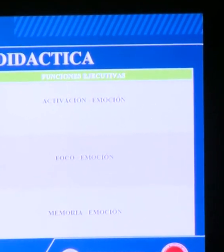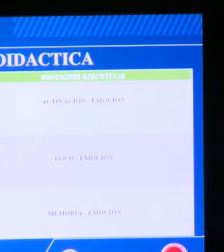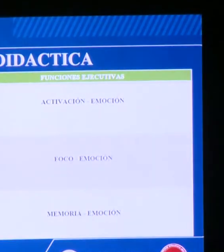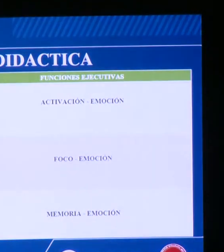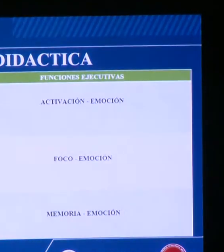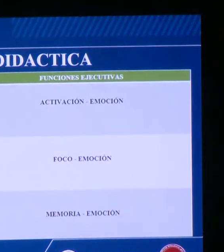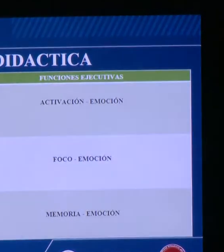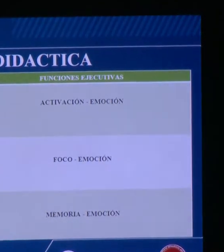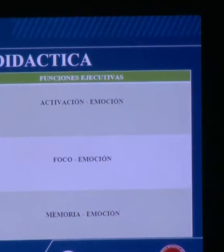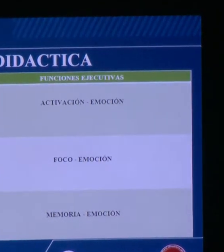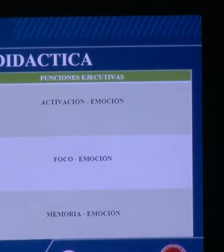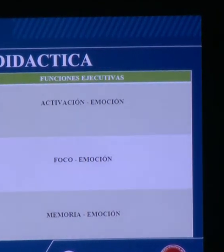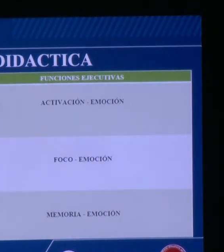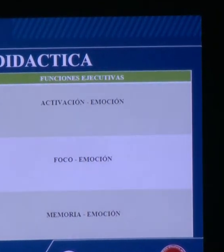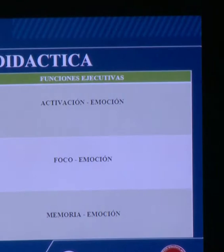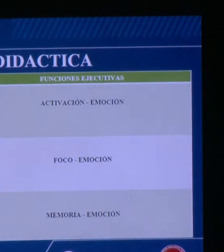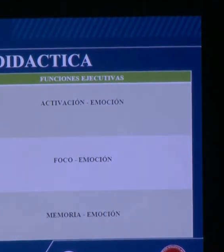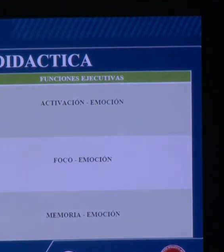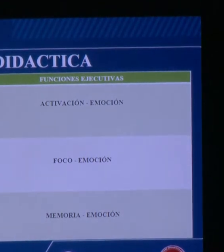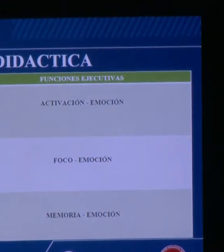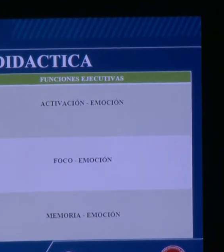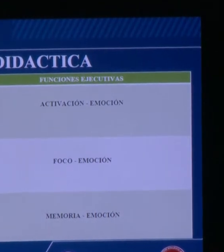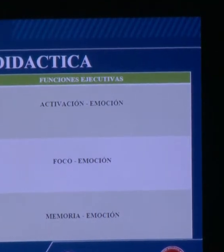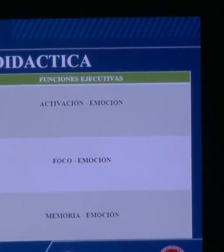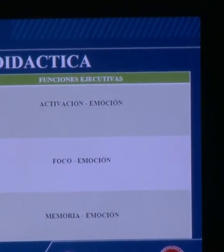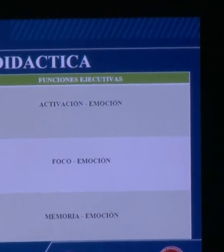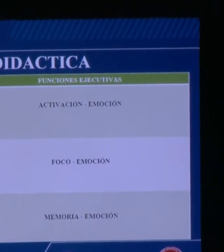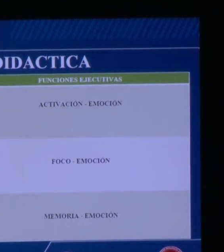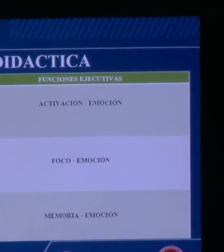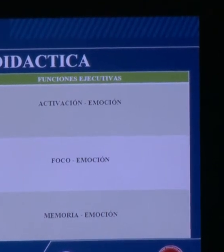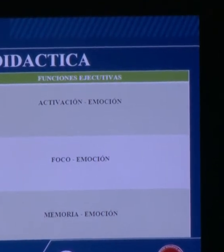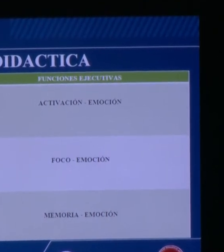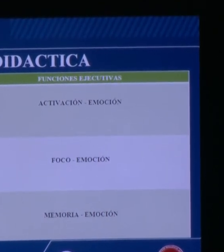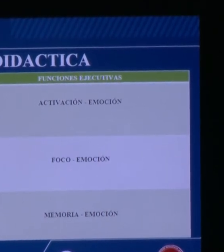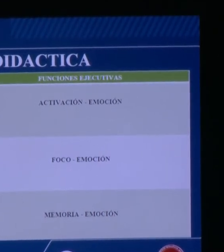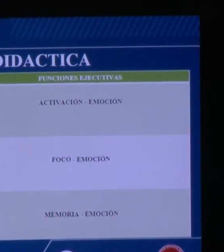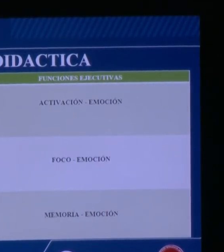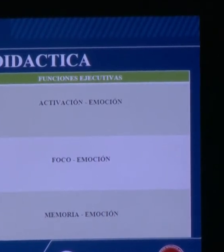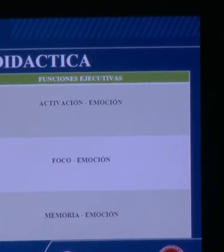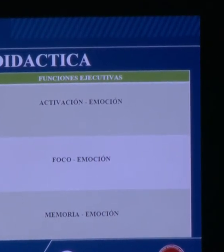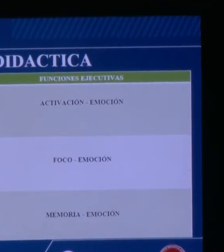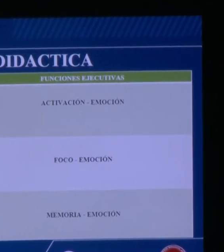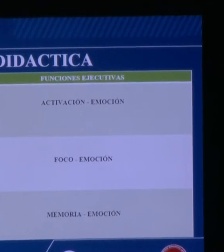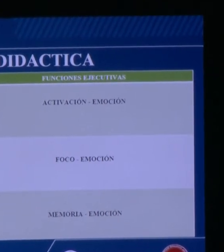preguntas de lo que está sucediendo a los niños, permitiendo que los niños sean